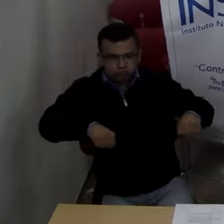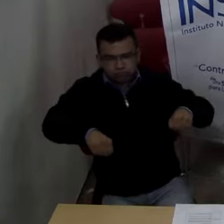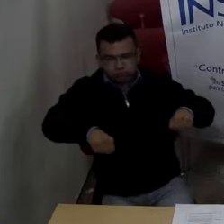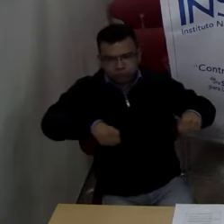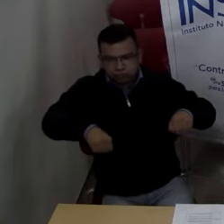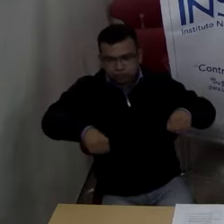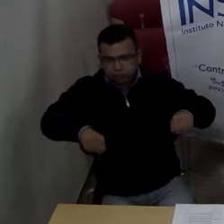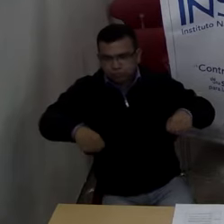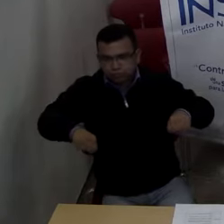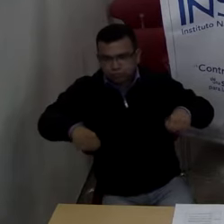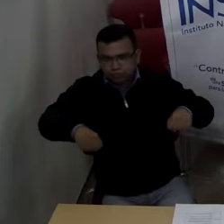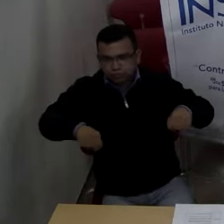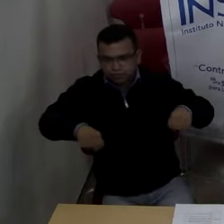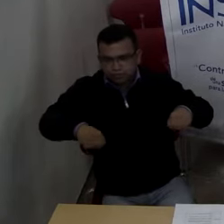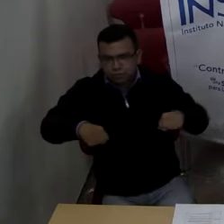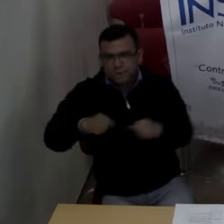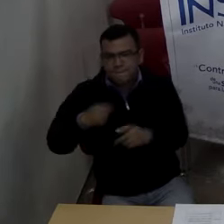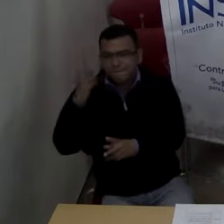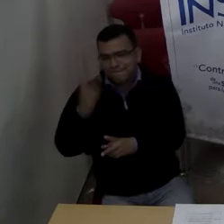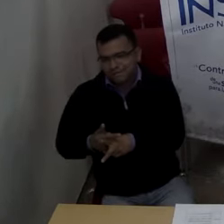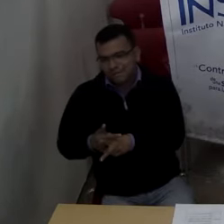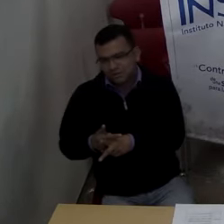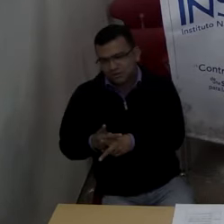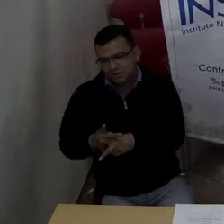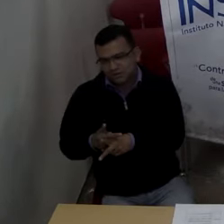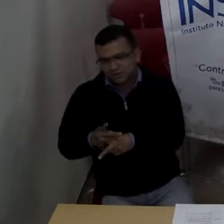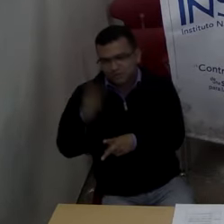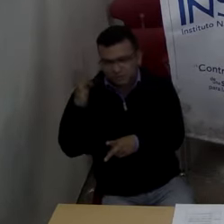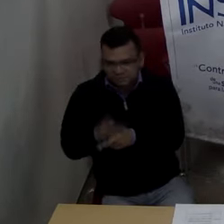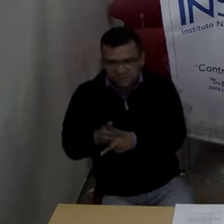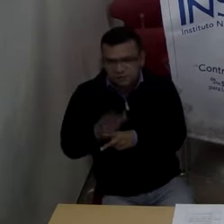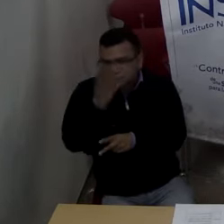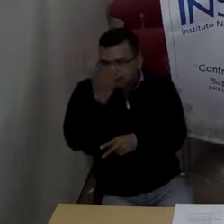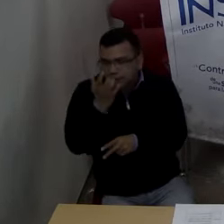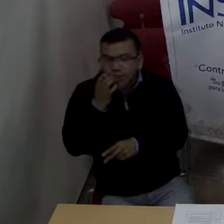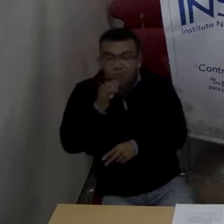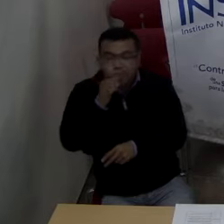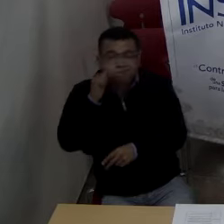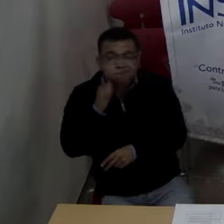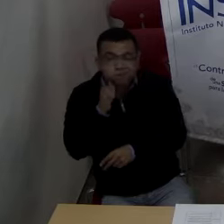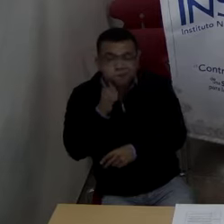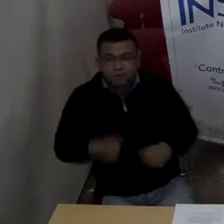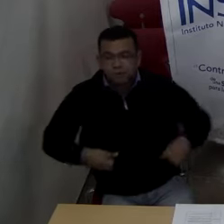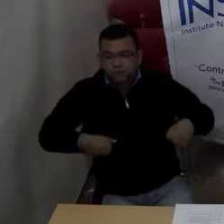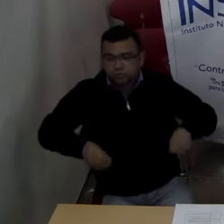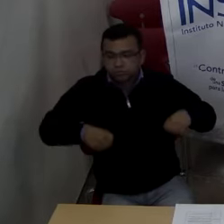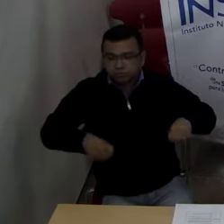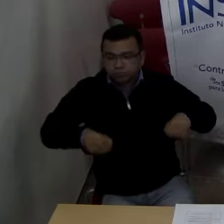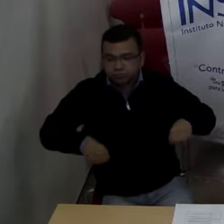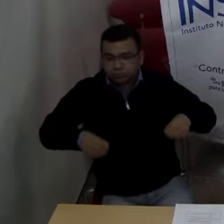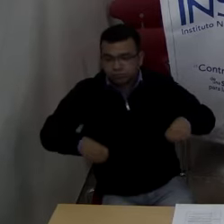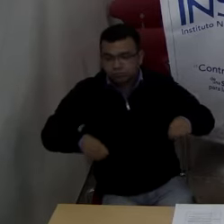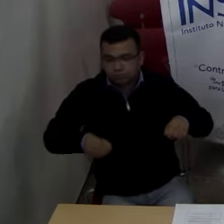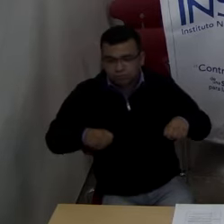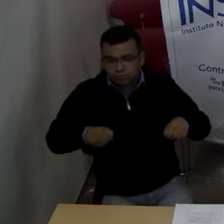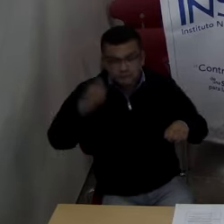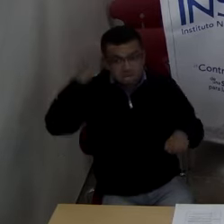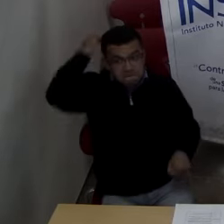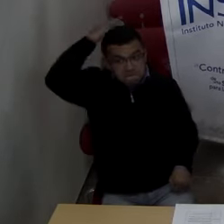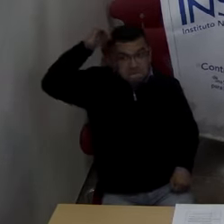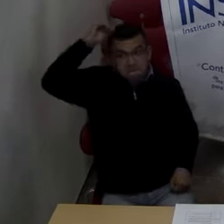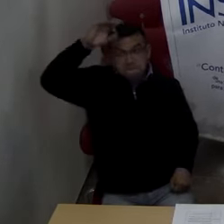Y es un peligro porque si están en estado de embarazo y aún no lo saben o